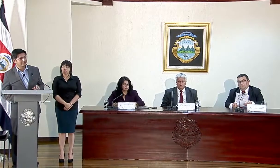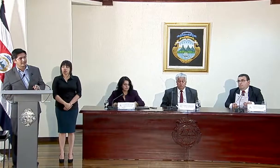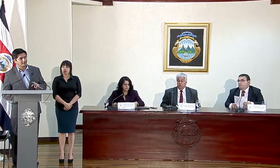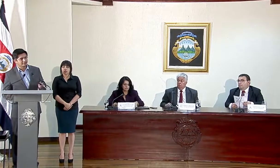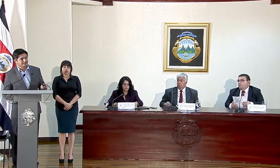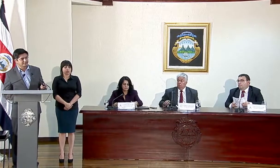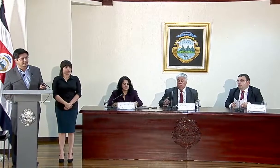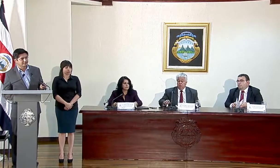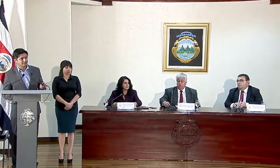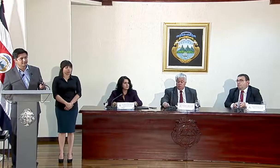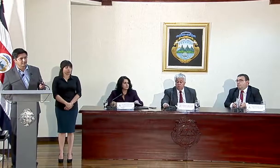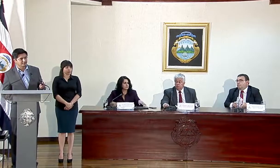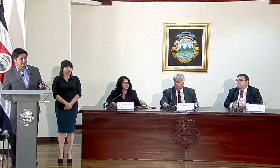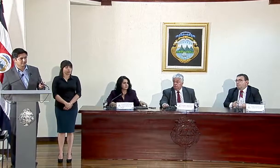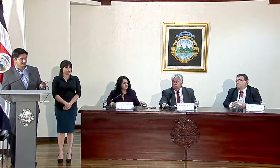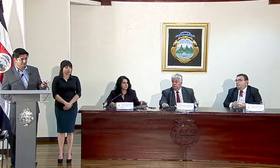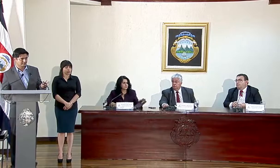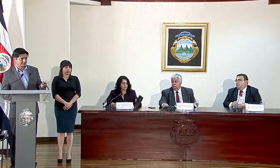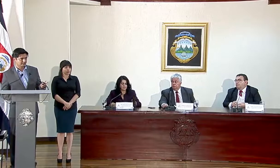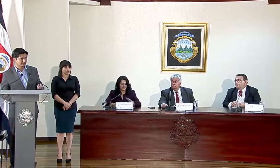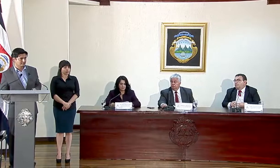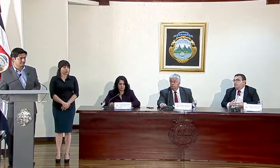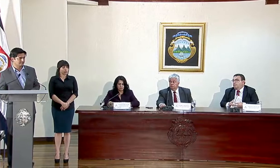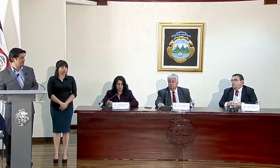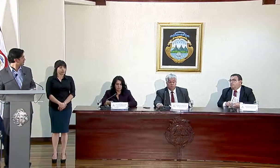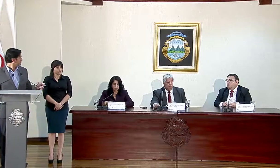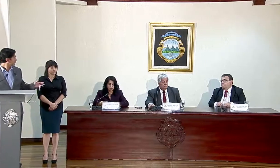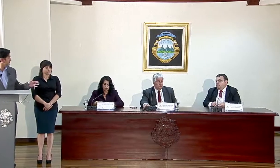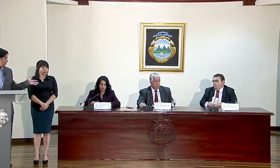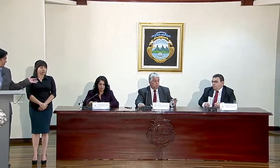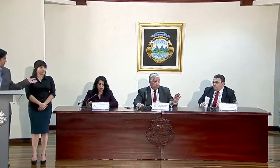Disculpen, ya la conferencia tiene que finalizar, Oscar, tenemos que retirarnos.